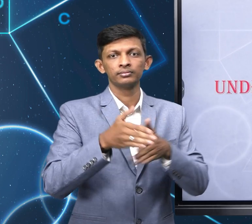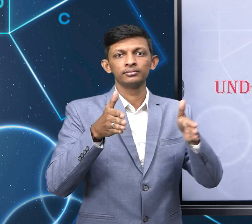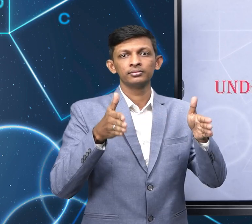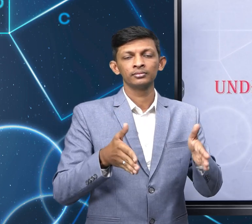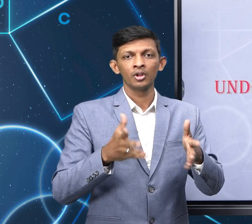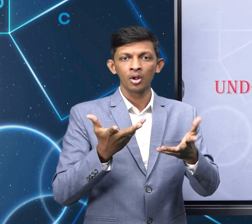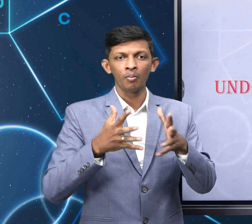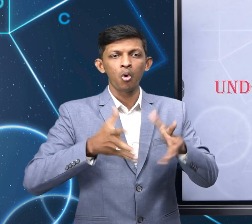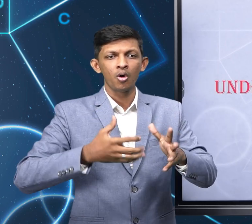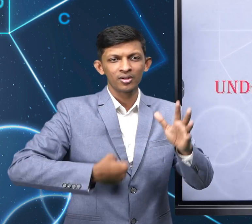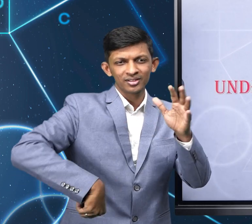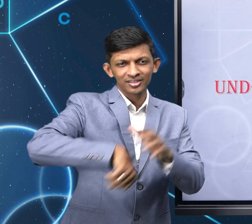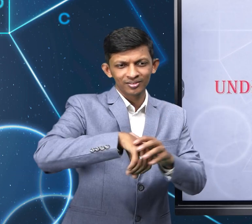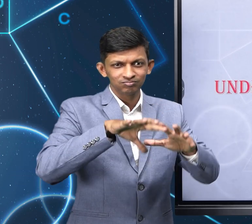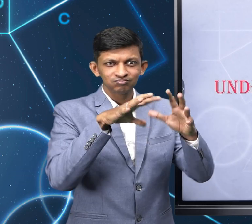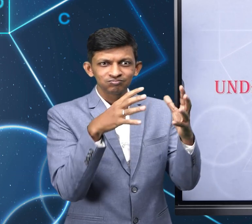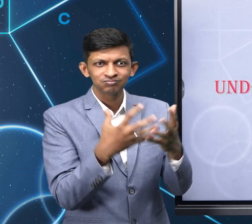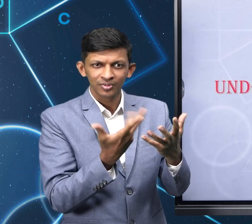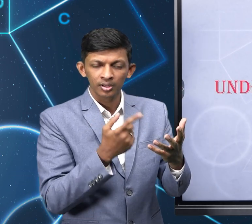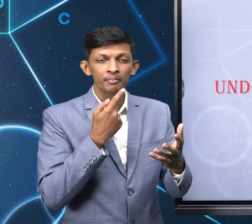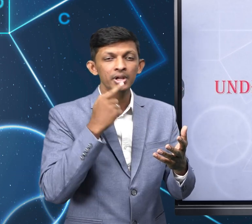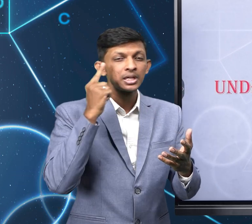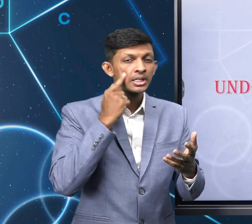आहे आणि पेन्सिल सिलेंडर सारखी आहे.